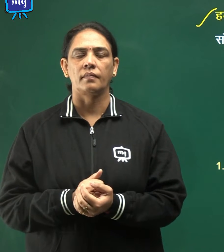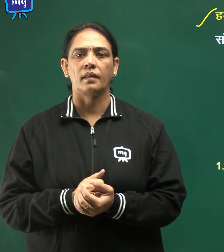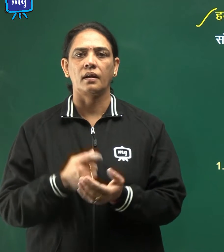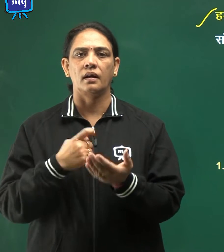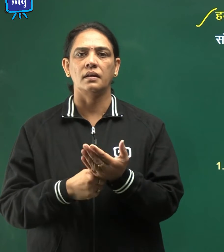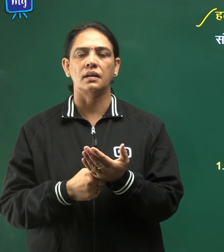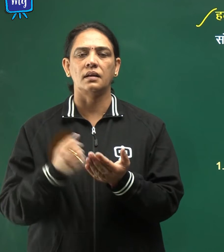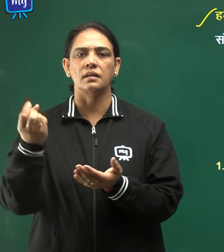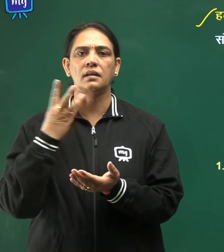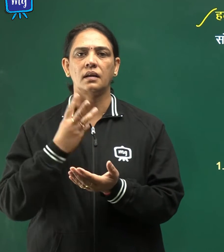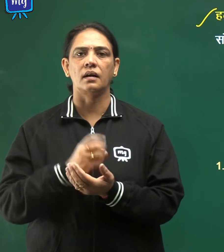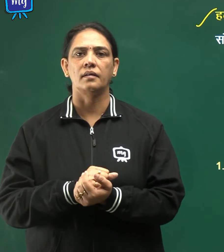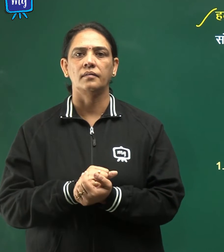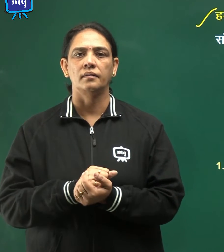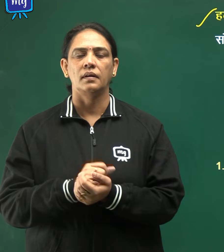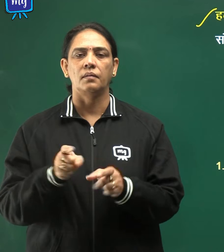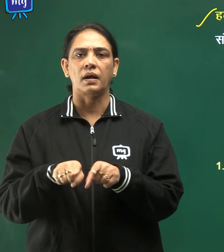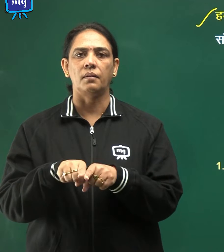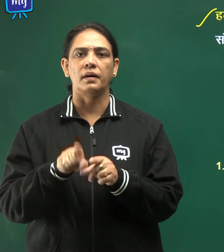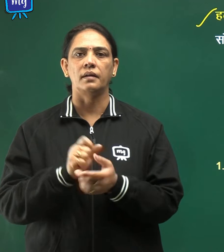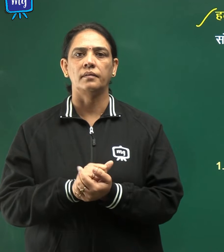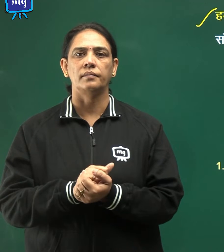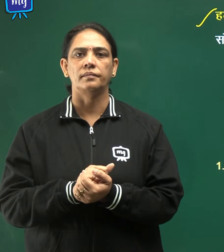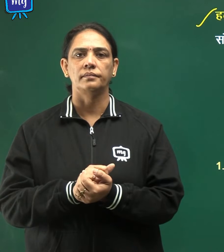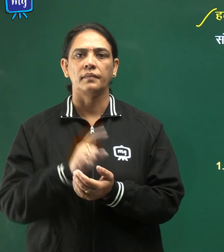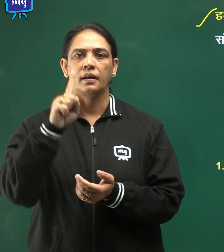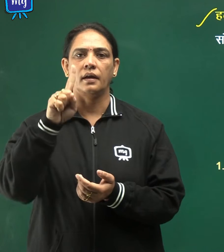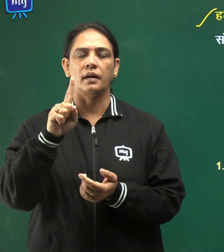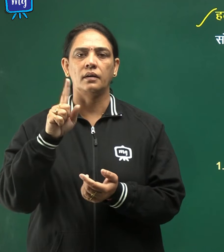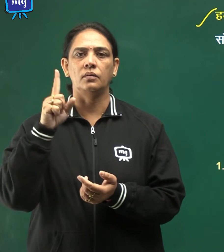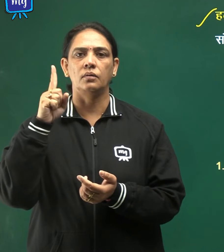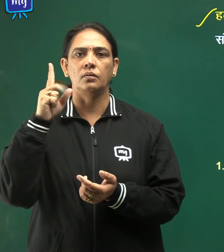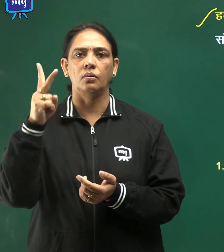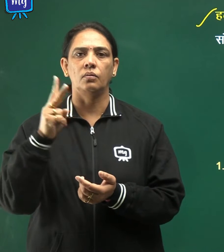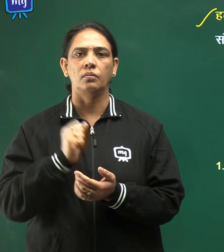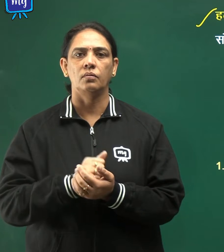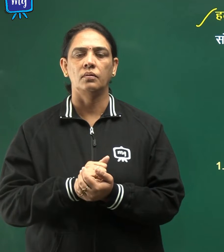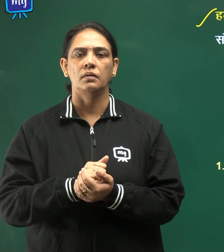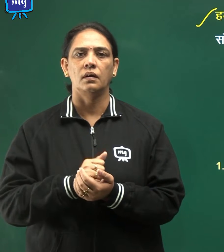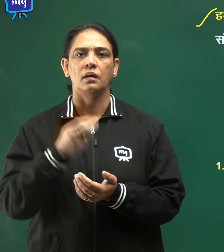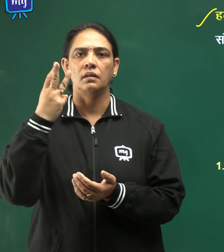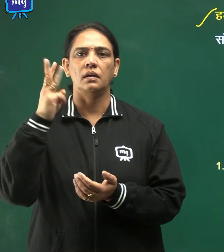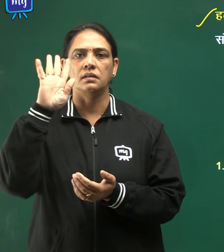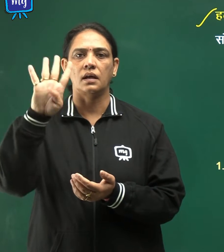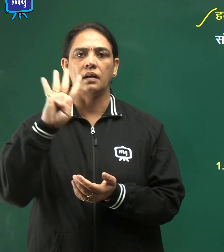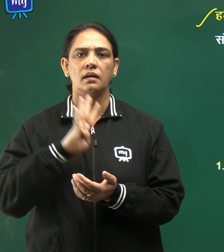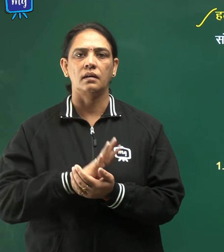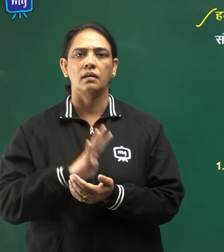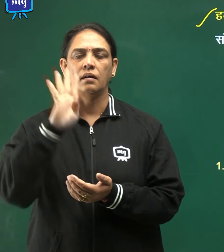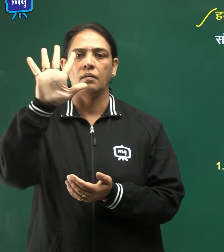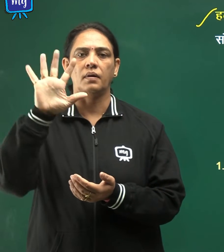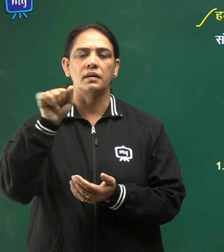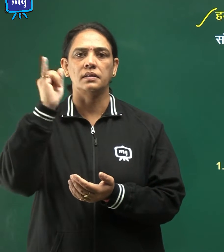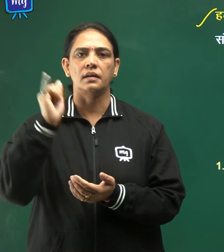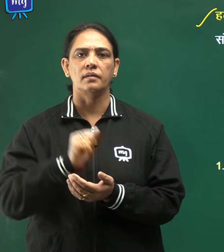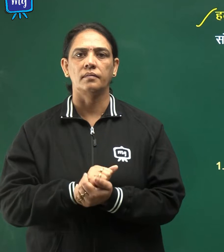परिणामों की संख्या बराबर 1, 2, 3, 4, 5,